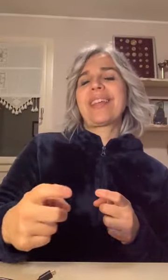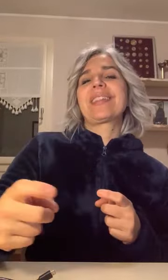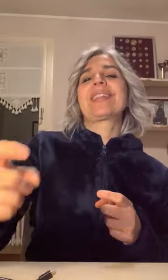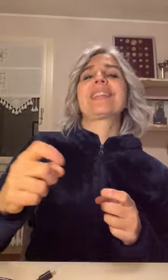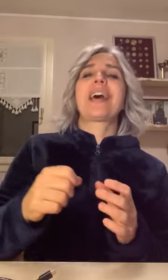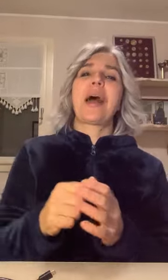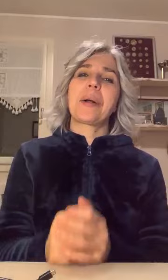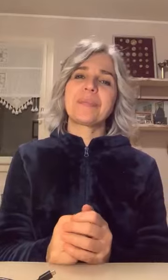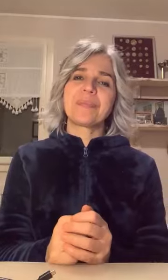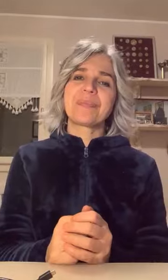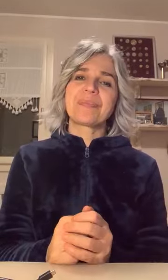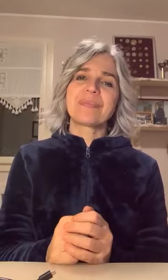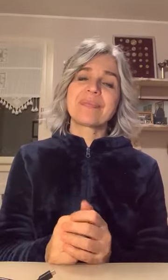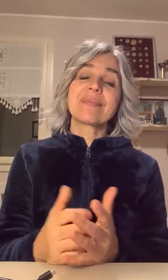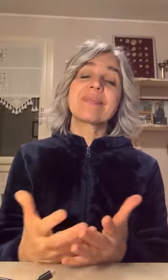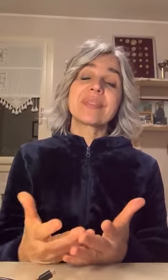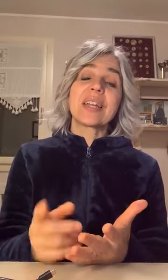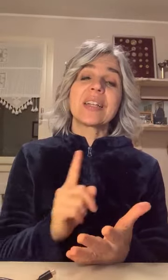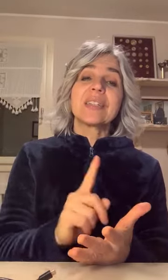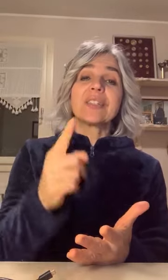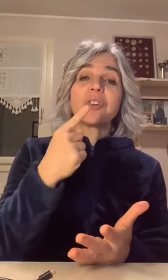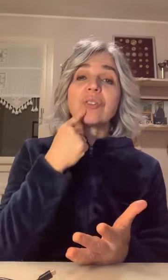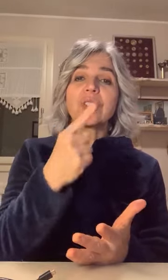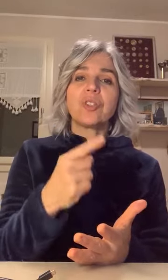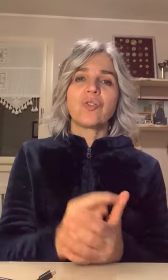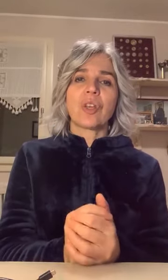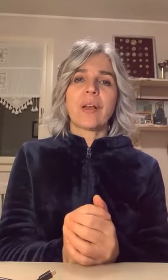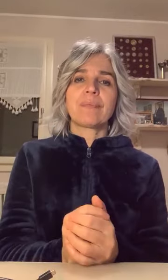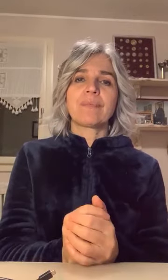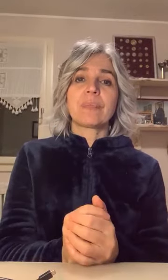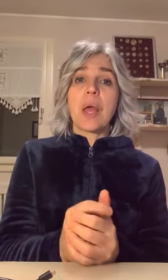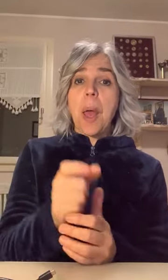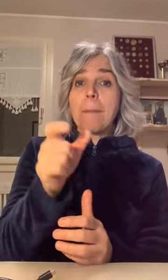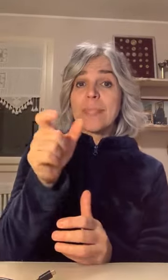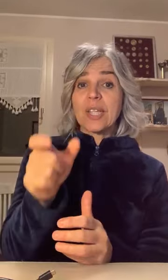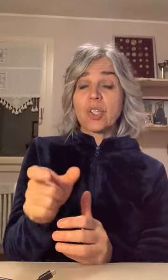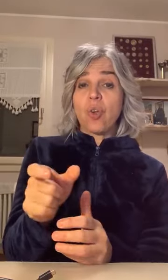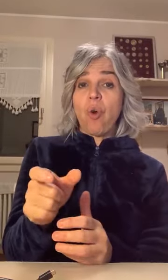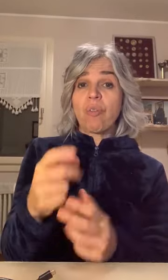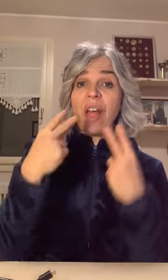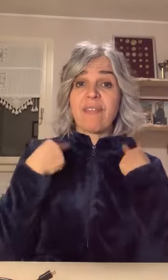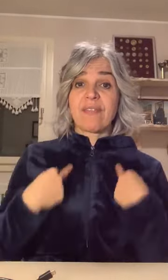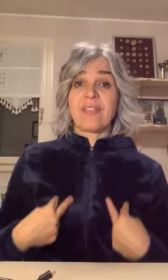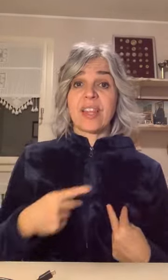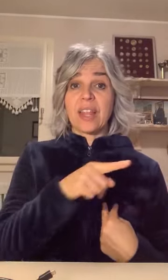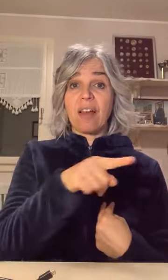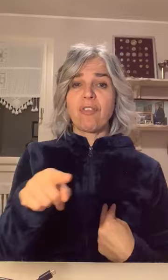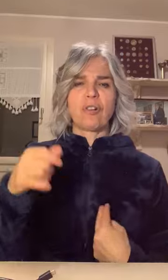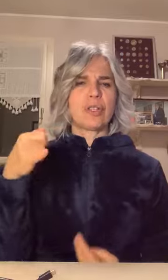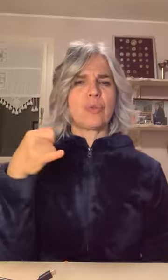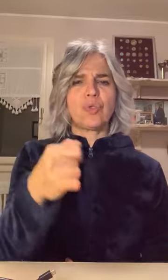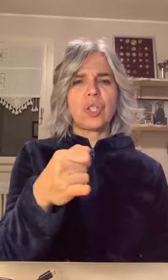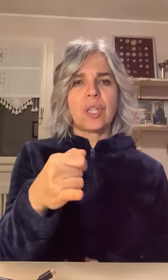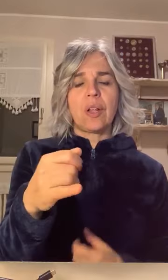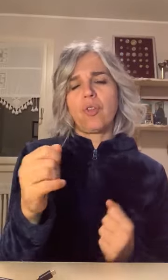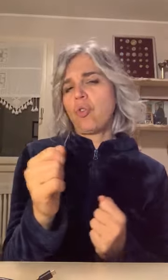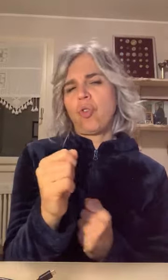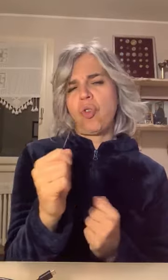possono uccidere la vostra vita, ma temete coloro che possono uccidere la vostra anima. E nessuno può uccidere l'anima, uno solo lo